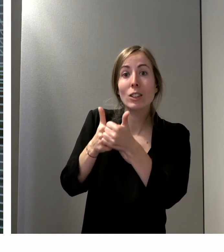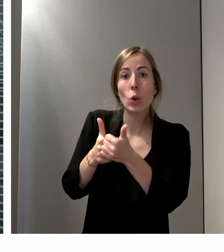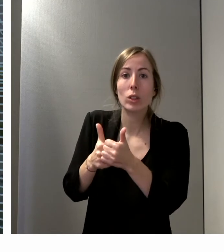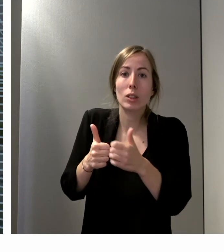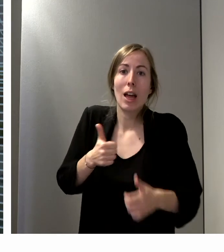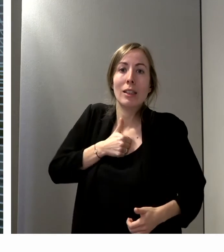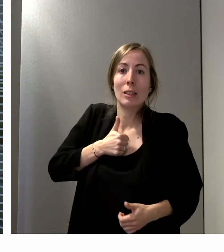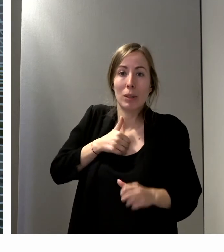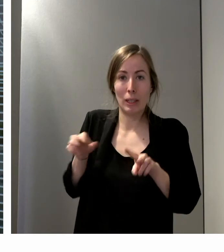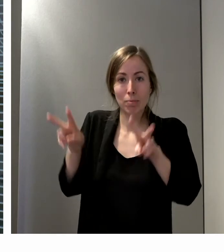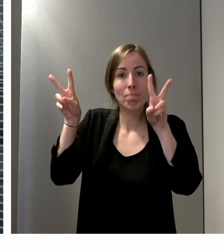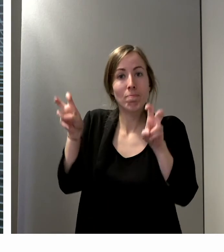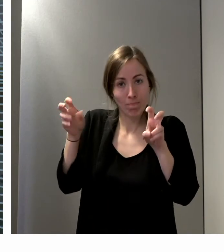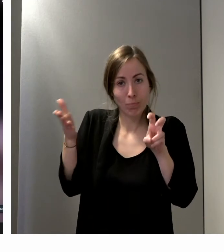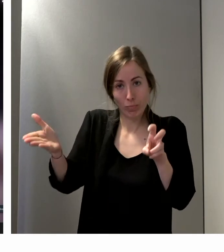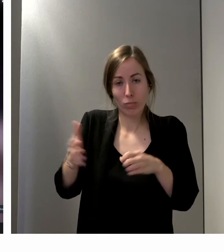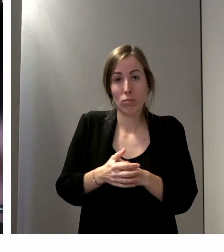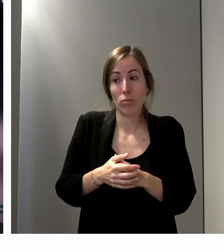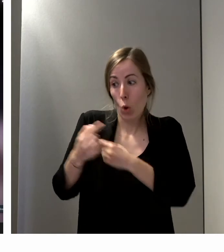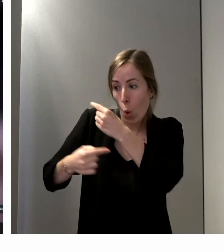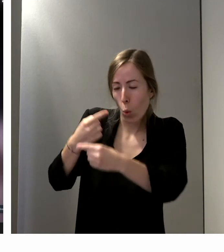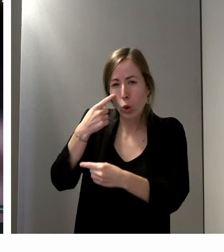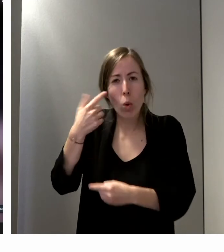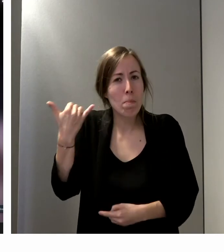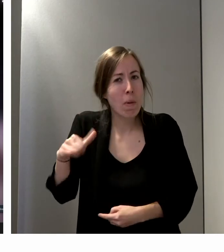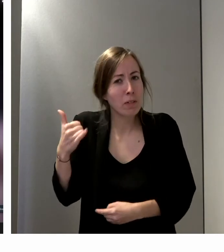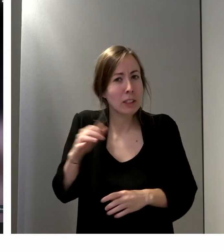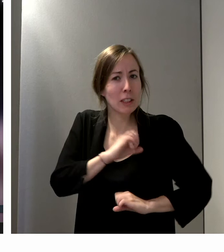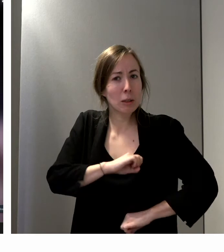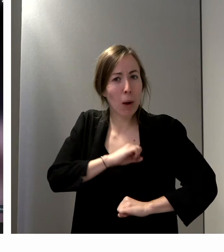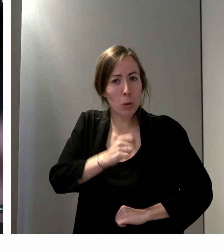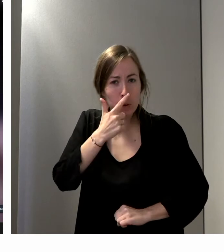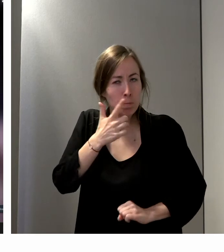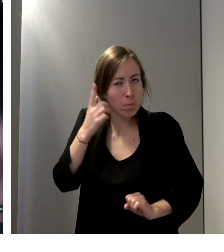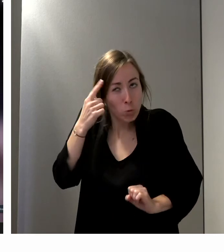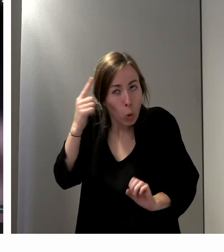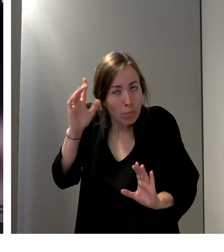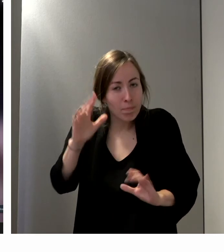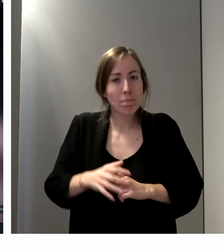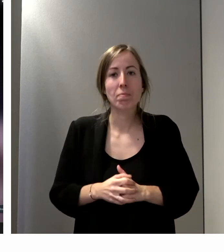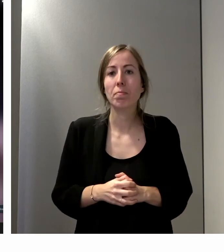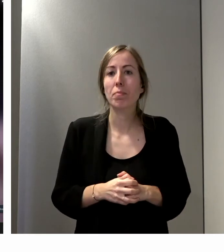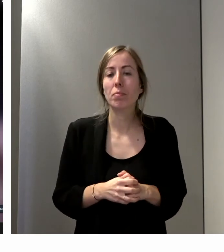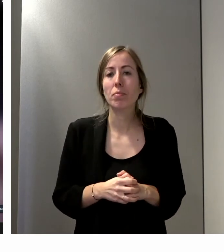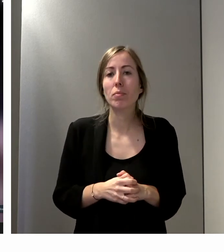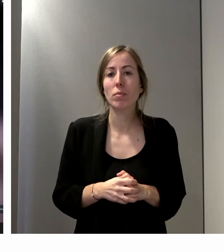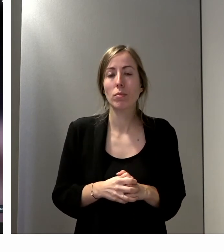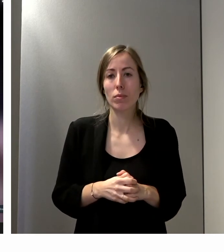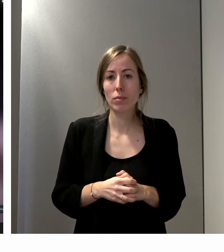l'intimité qui est en train d'être faite. Je pense qu'elle n'est pas tout à fait terminée, où